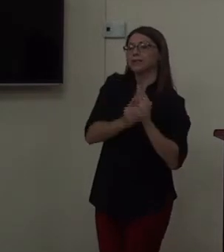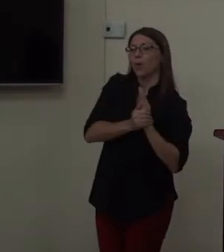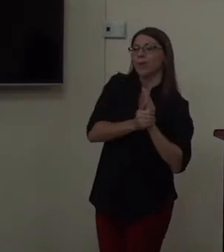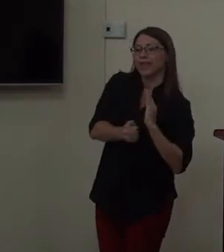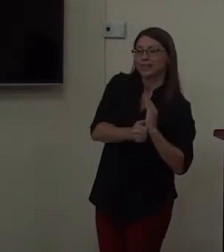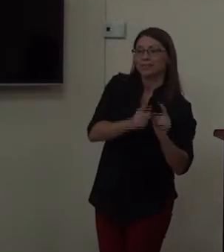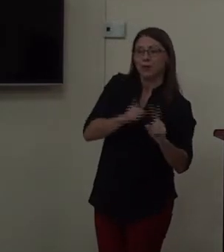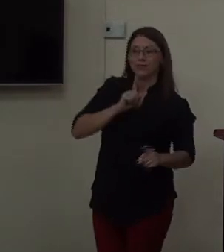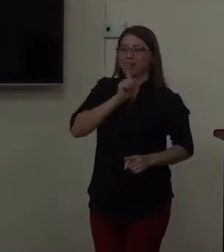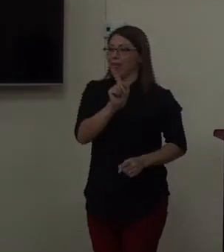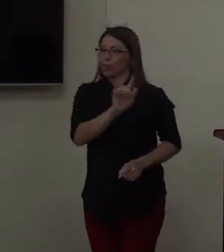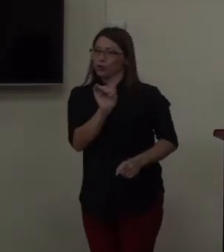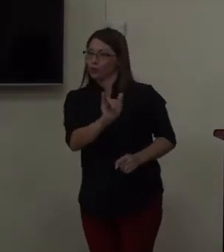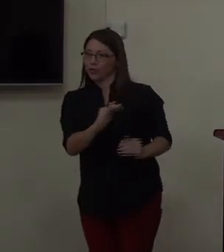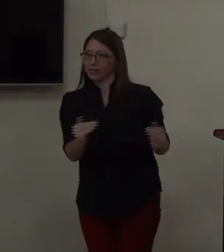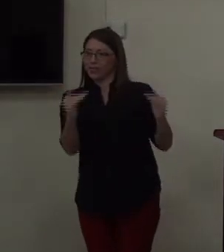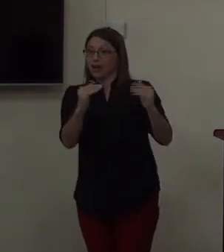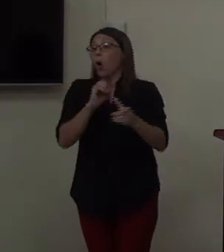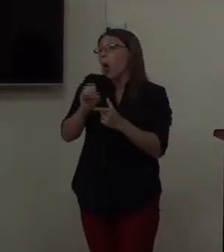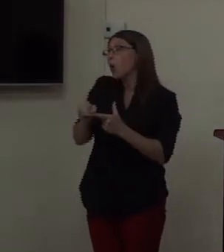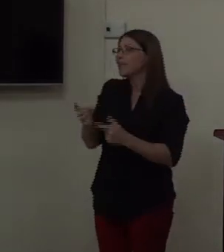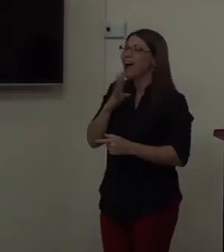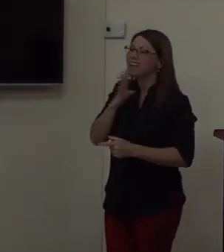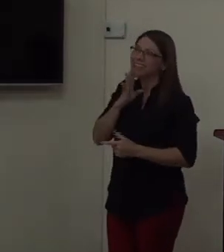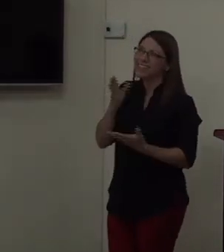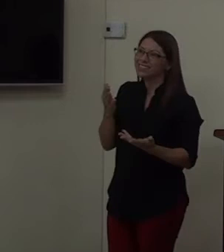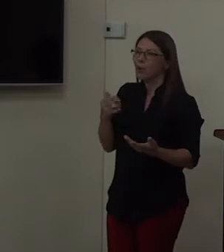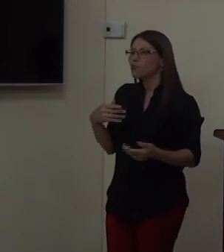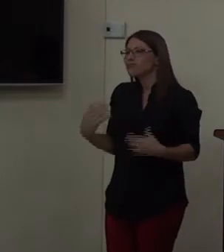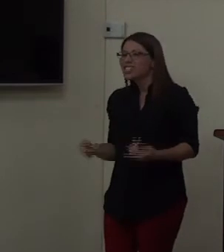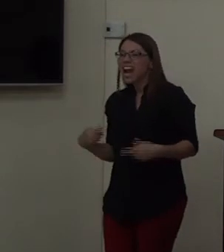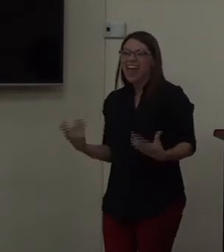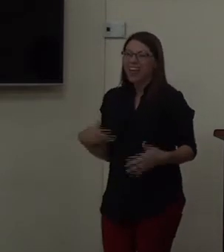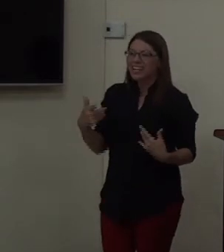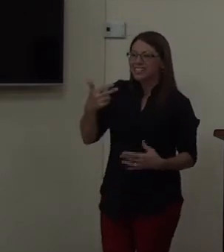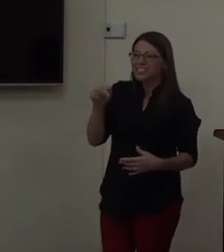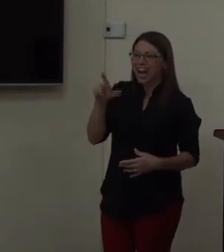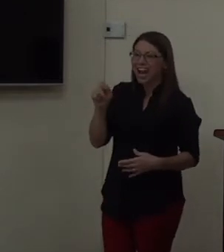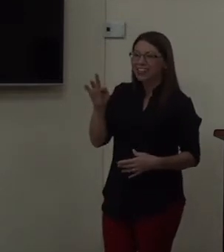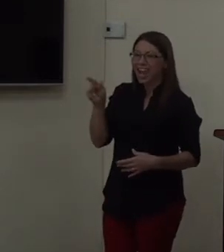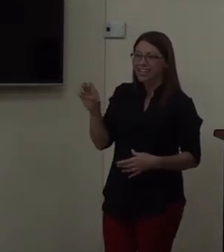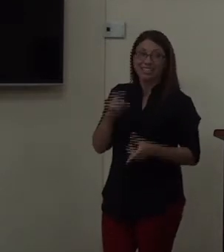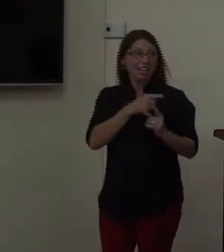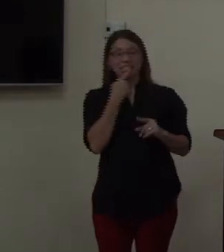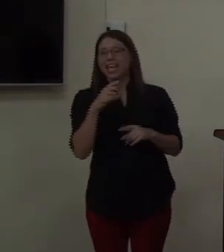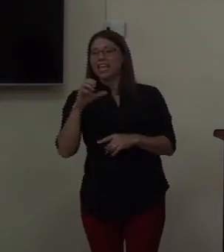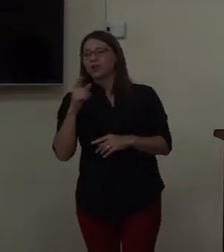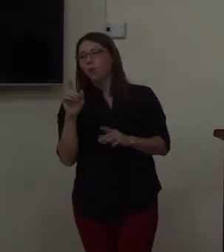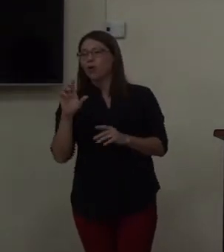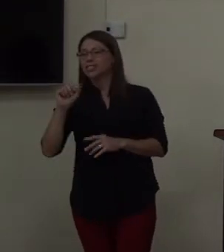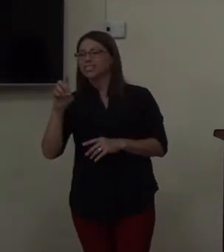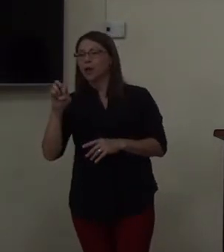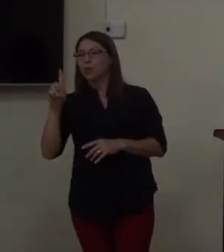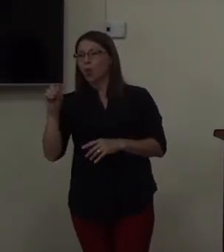incluso, no sé, hablantes charlatanes o no sé. Los pseudohablantes. Los pseudohablantes. ¿Qué